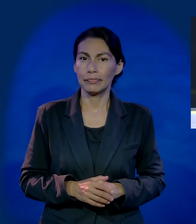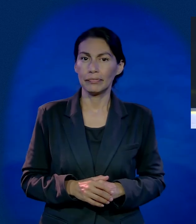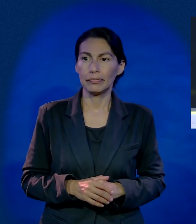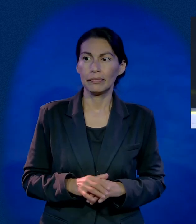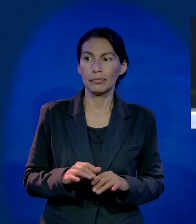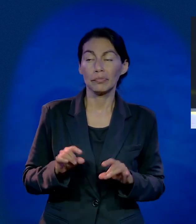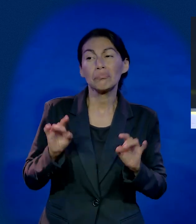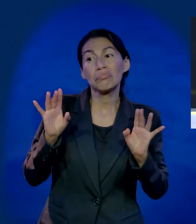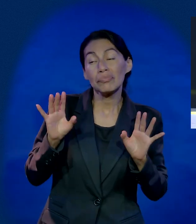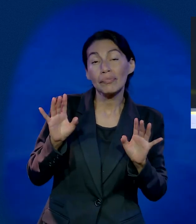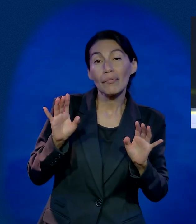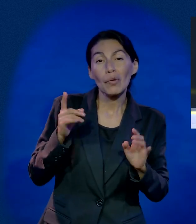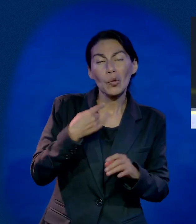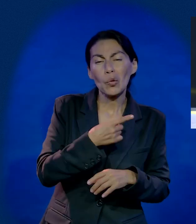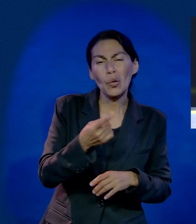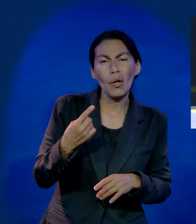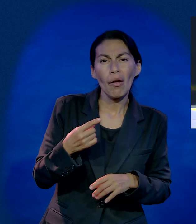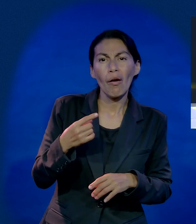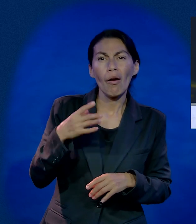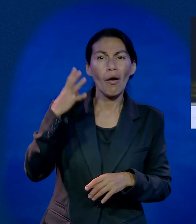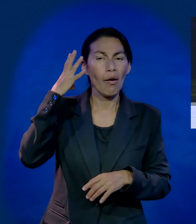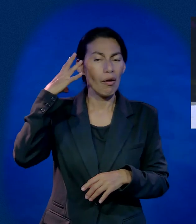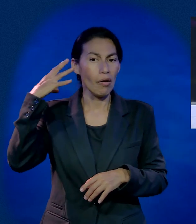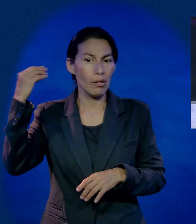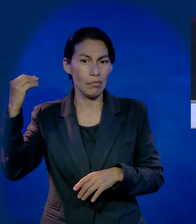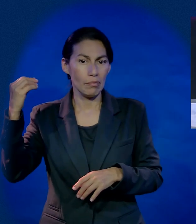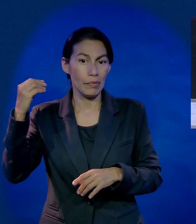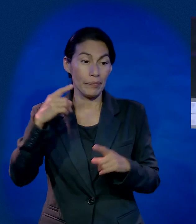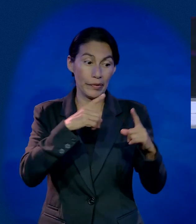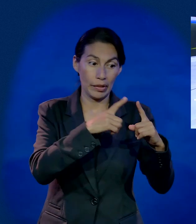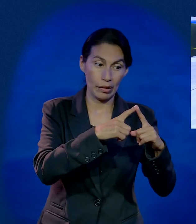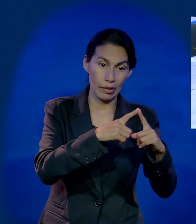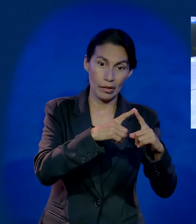querer. Un día íbamos por Colima.